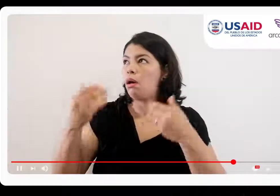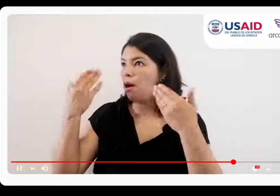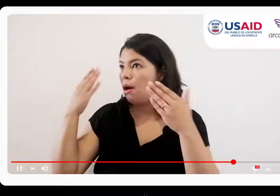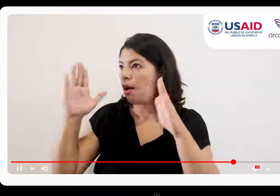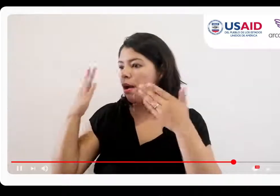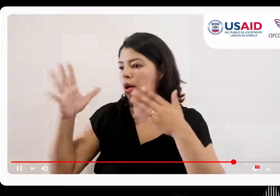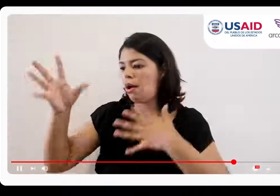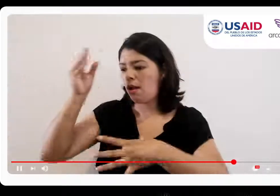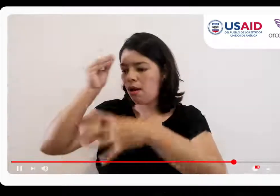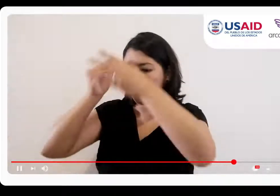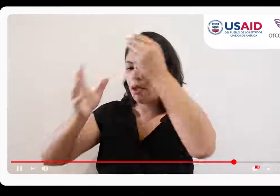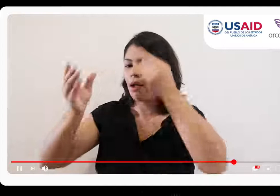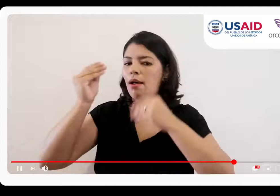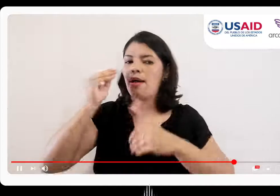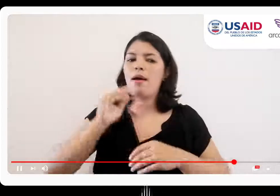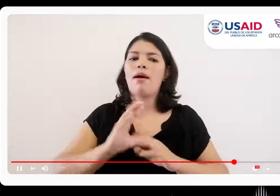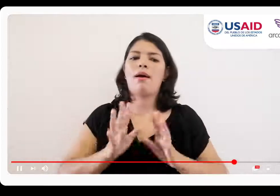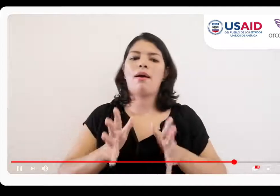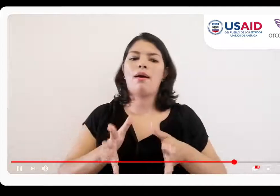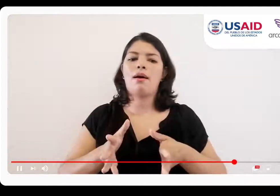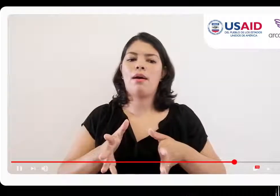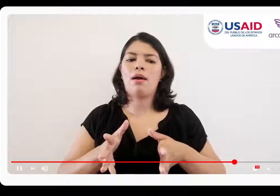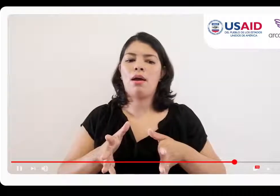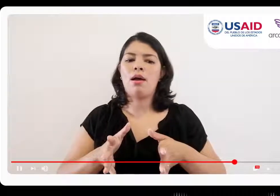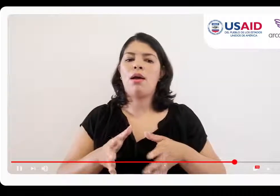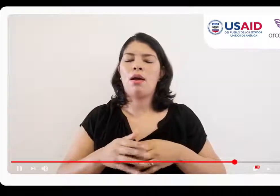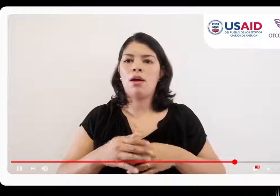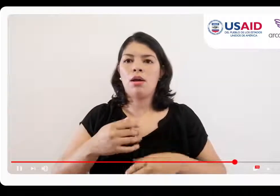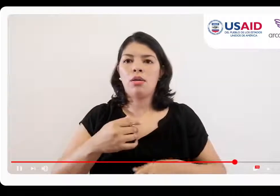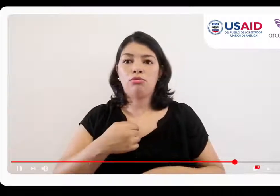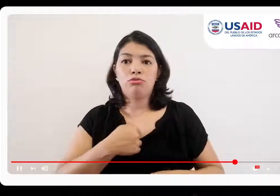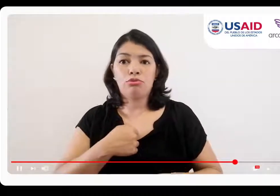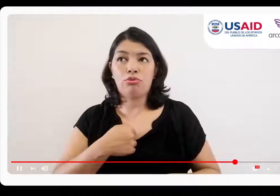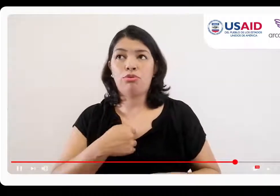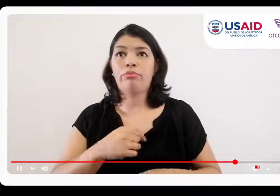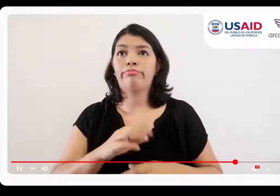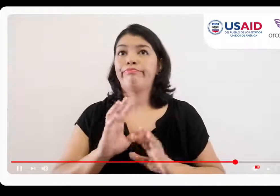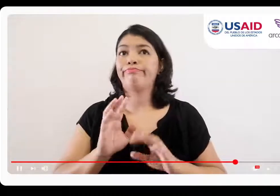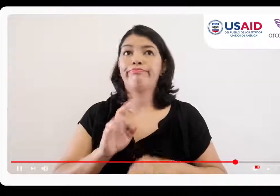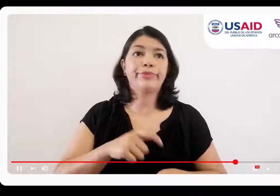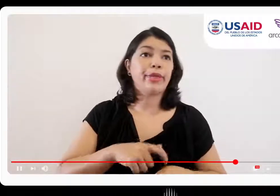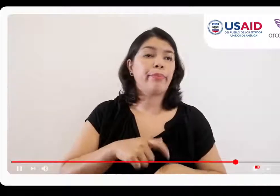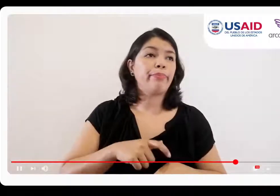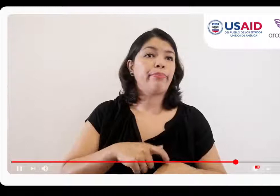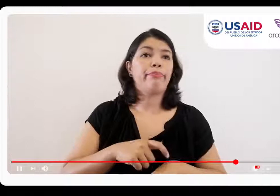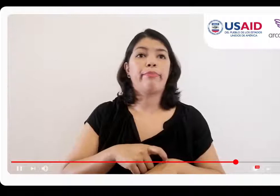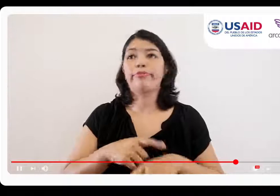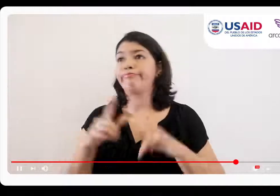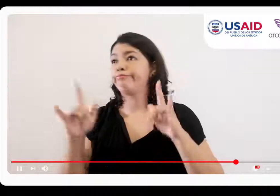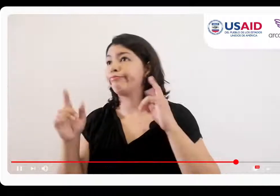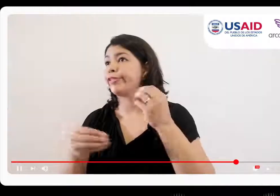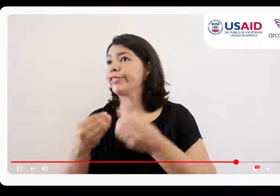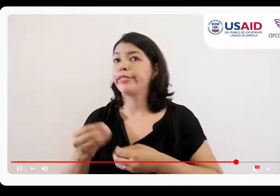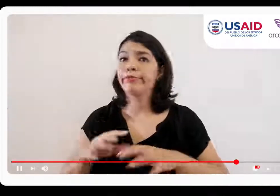que es que realmente lo que estaban diciendo no fue que fuimos a perder el tiempo, porque si podemos